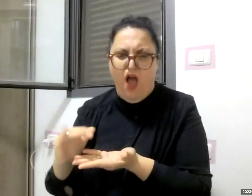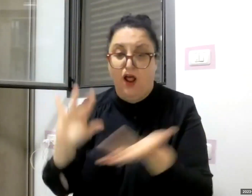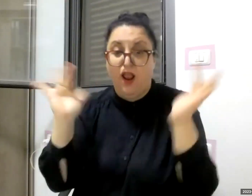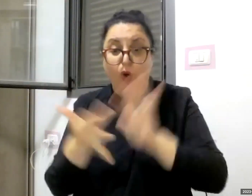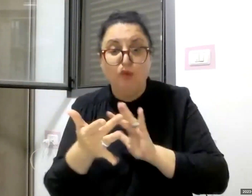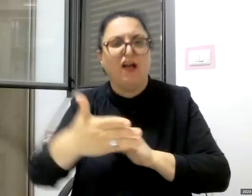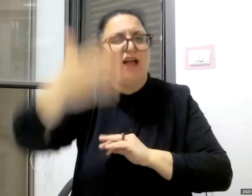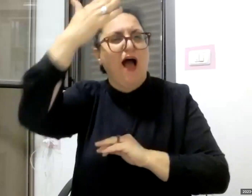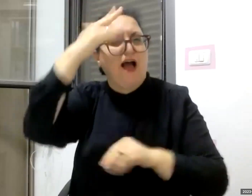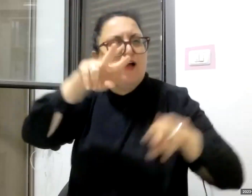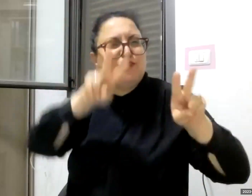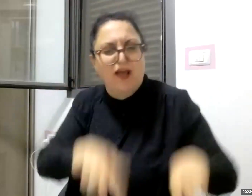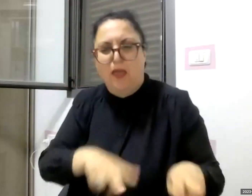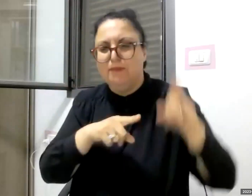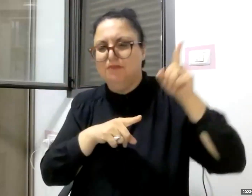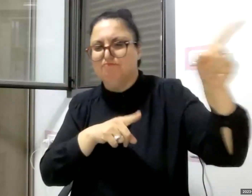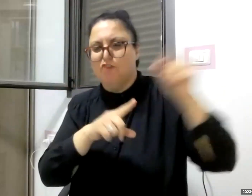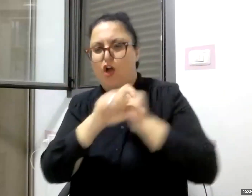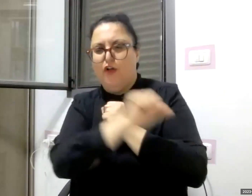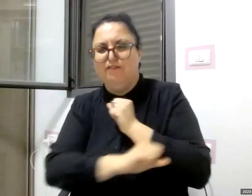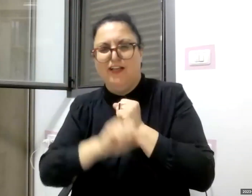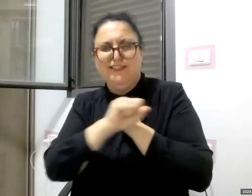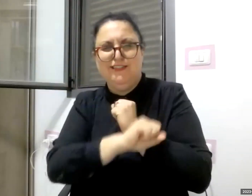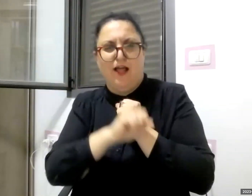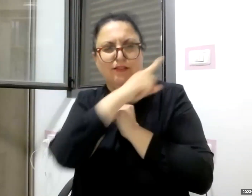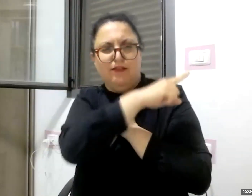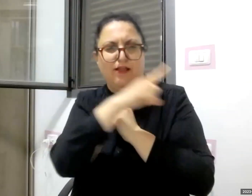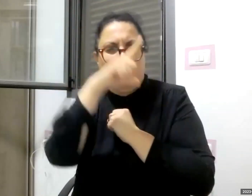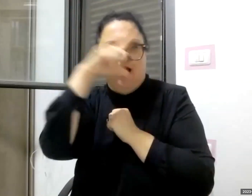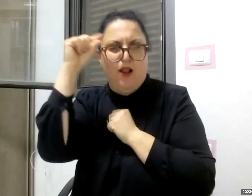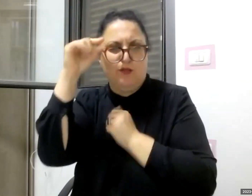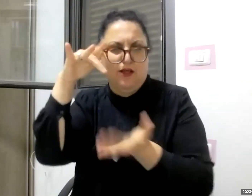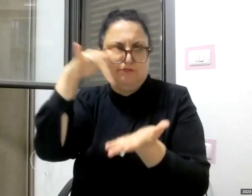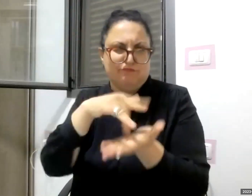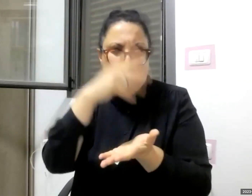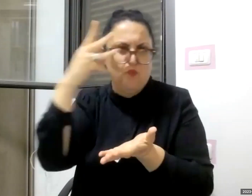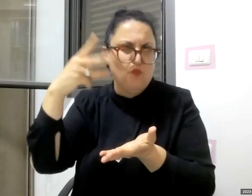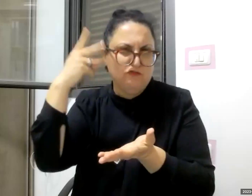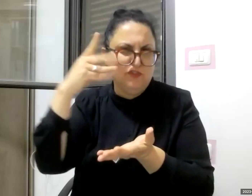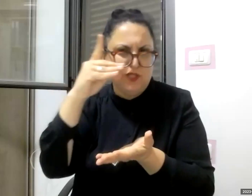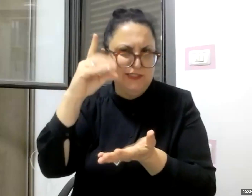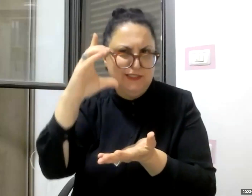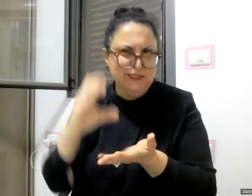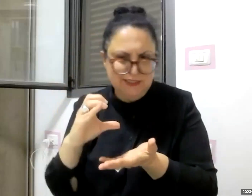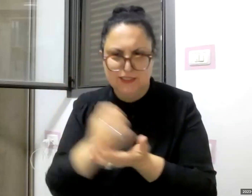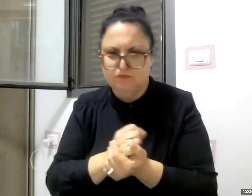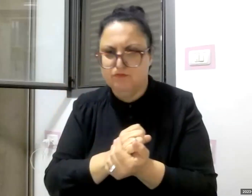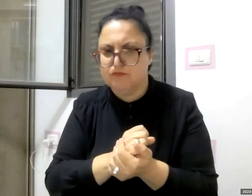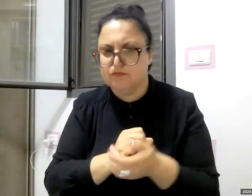וההכרה בגוף הידע הוא מאוד מוכר. המקום היחיד שיש, זה למעשה אוניברסיטת